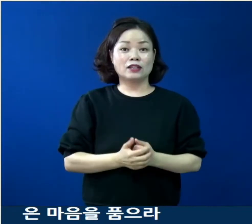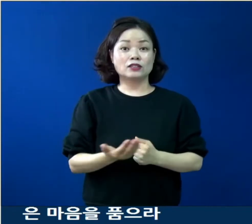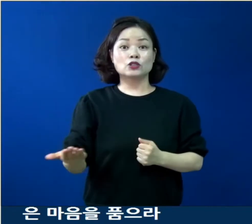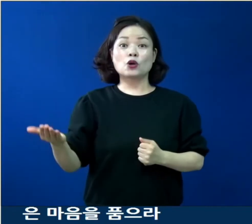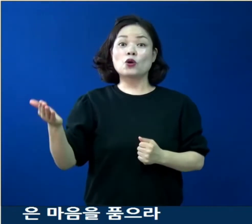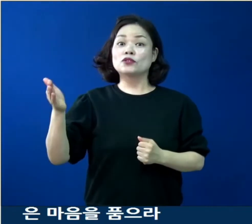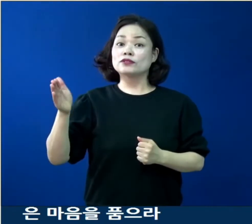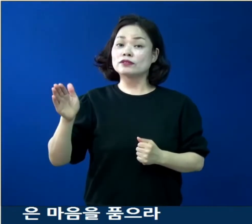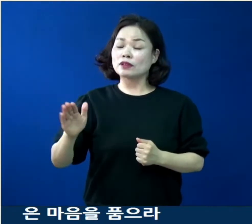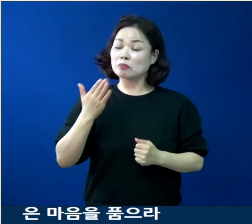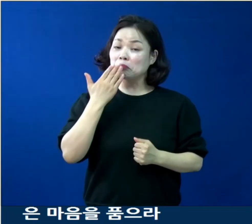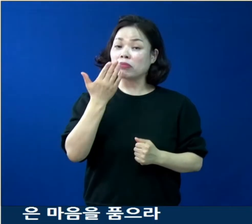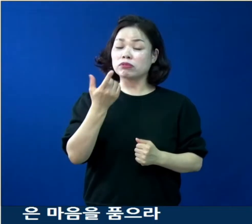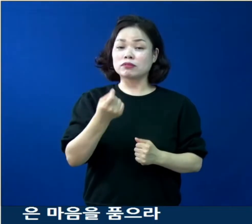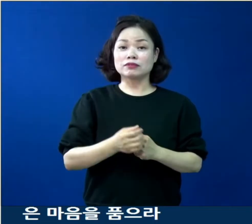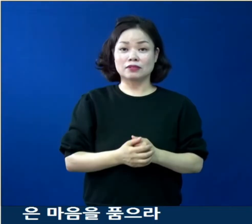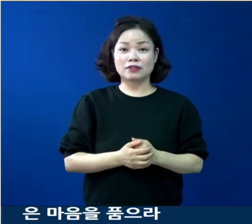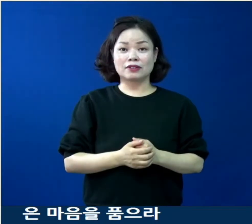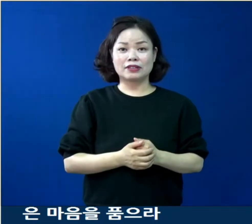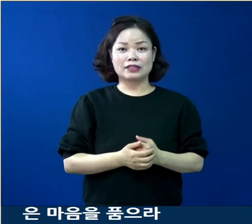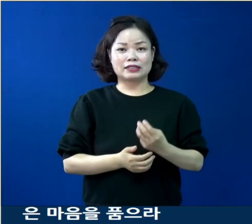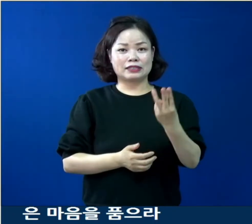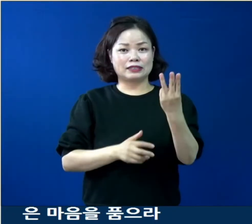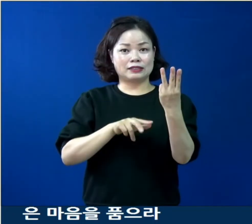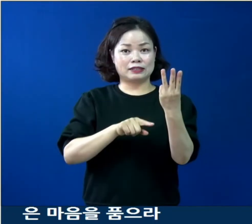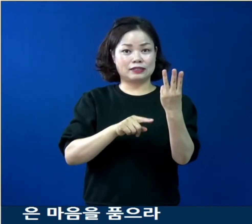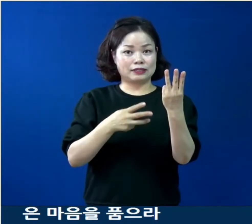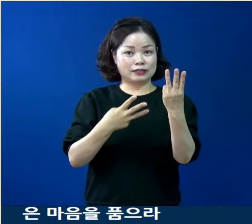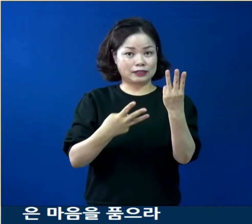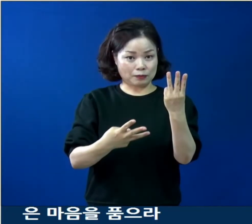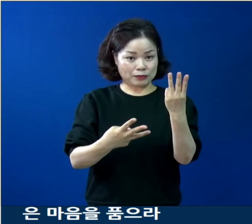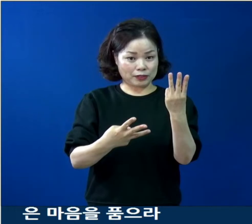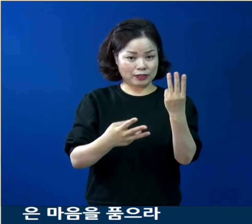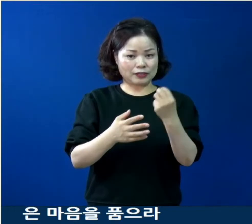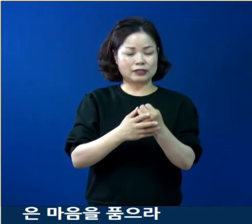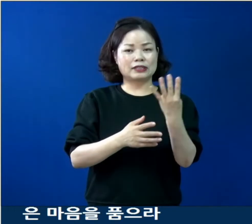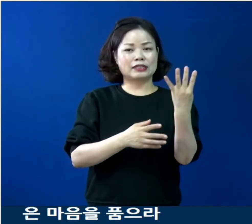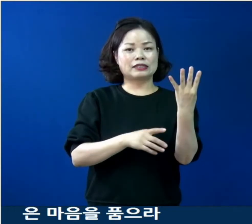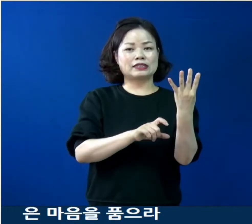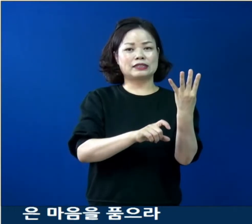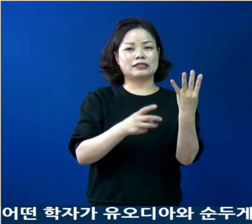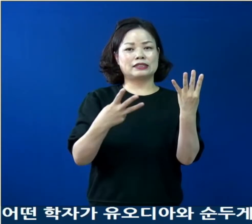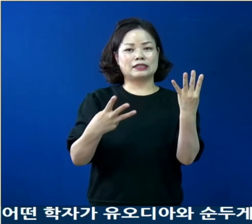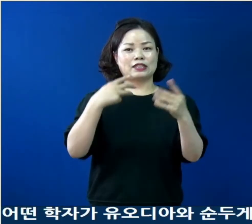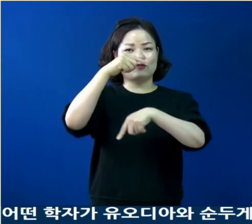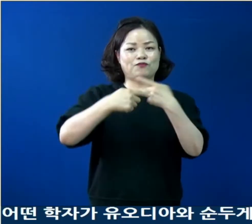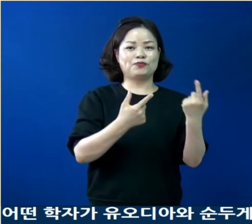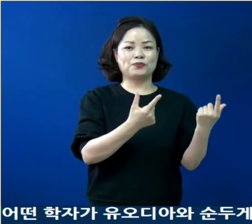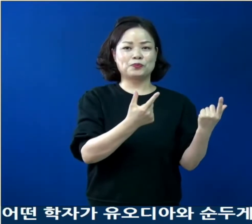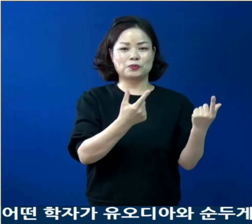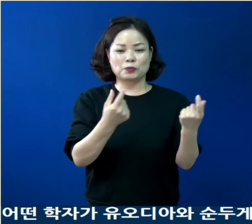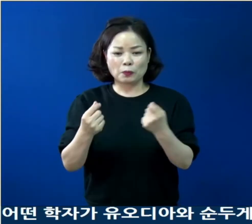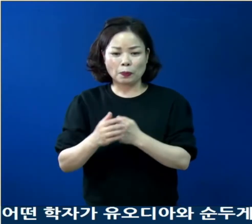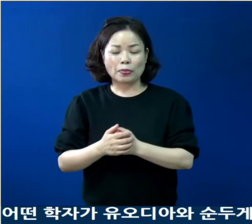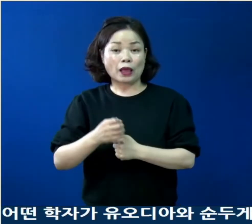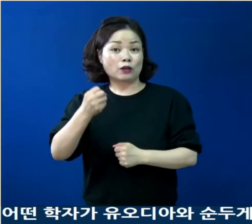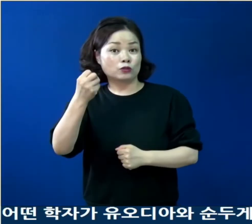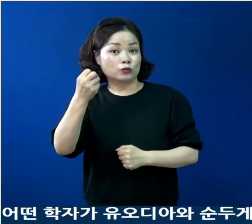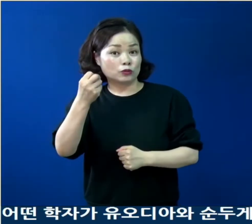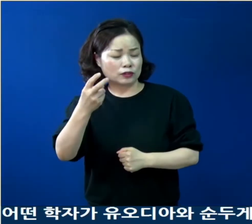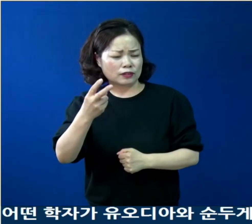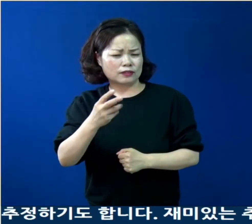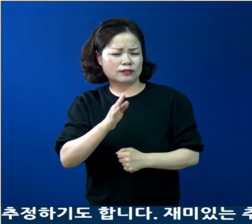그런데 그럴 가능성이 있을 것 같아요. 자, 근데 3절을 보시기 바랍니다. 3절을 눈여겨 보십시다. 같이 3절 읽습니다.